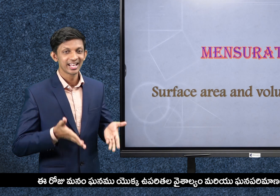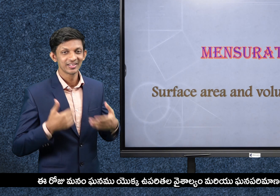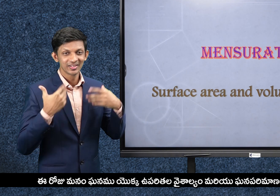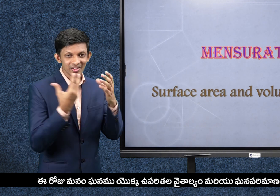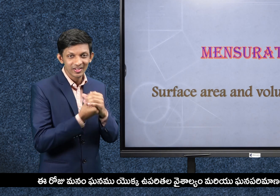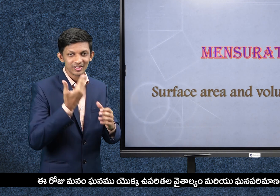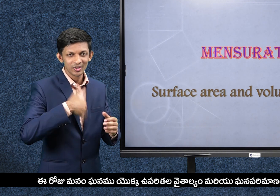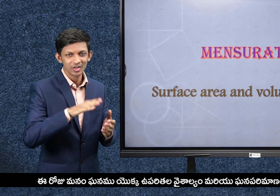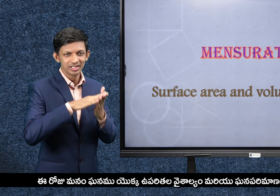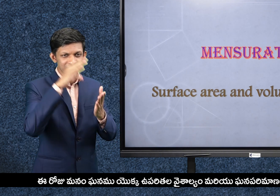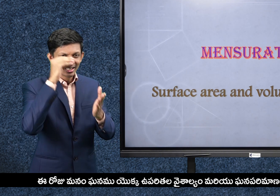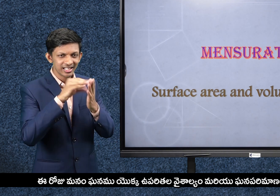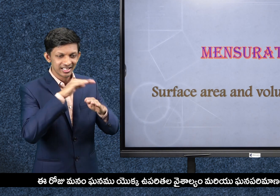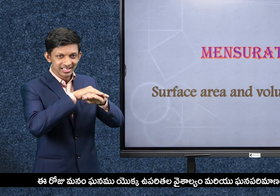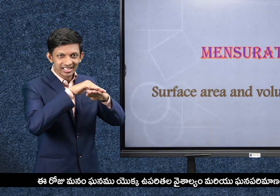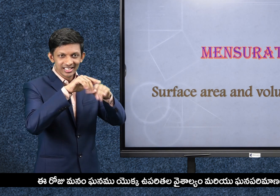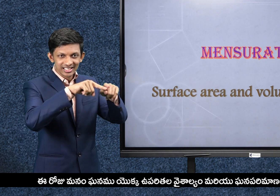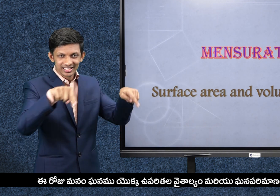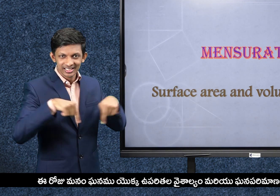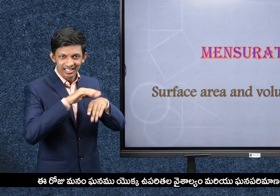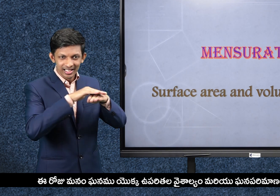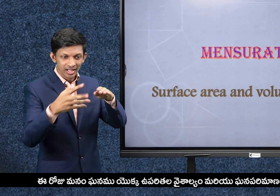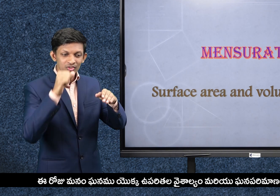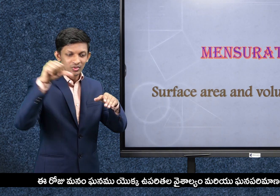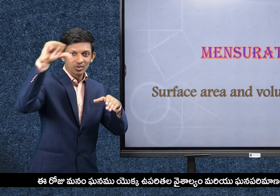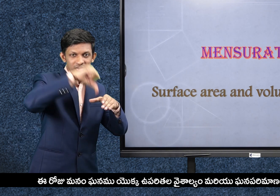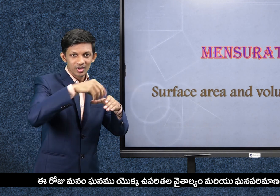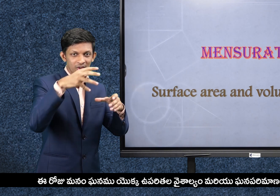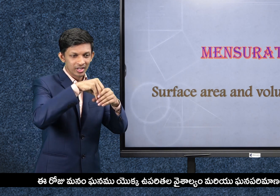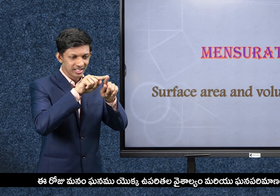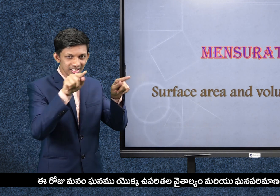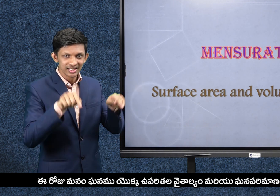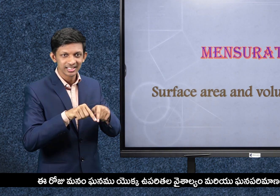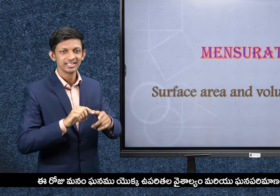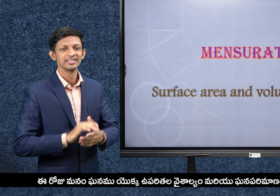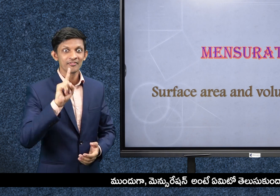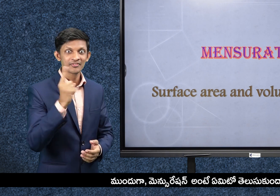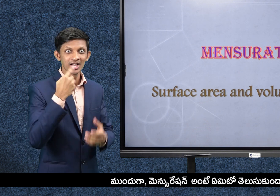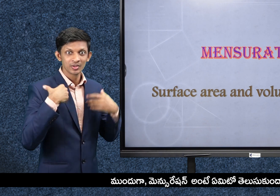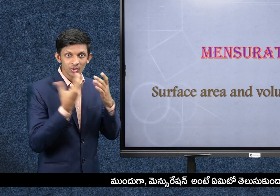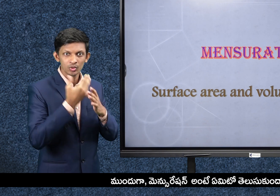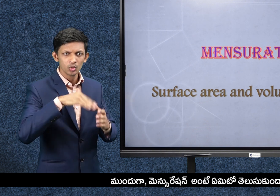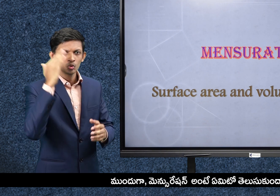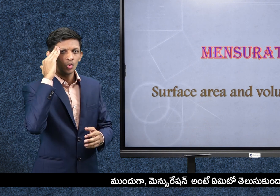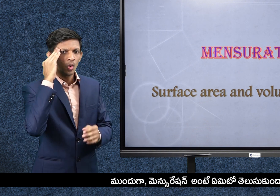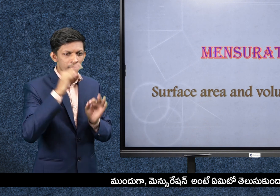ఈరోజు మనం ఘనము యొక్క ఉపరితల వైశాల్యం మరియు ఘన పరిమాణం గురించి తెలుసుకుందాం. ముందుగా మెన్సురేషన్ అంటే